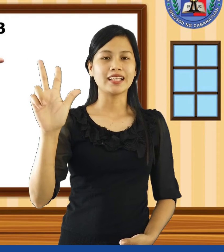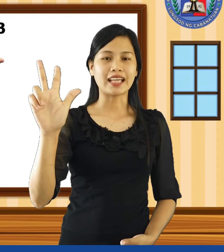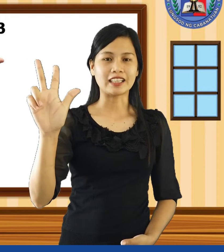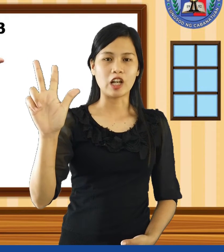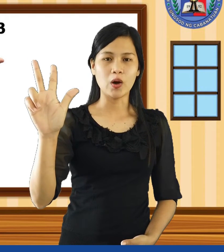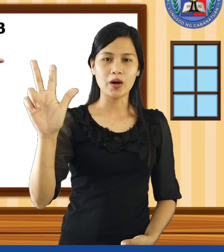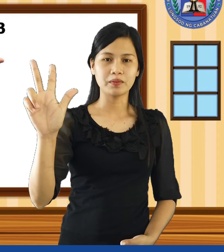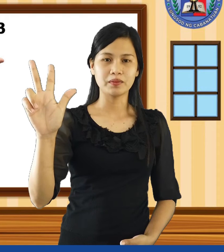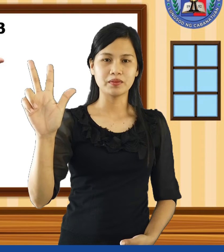Tatlo.